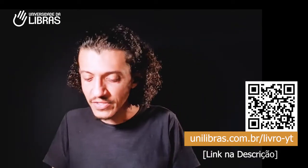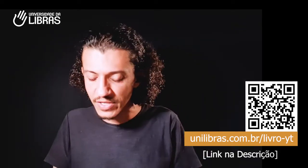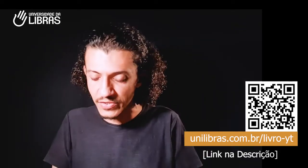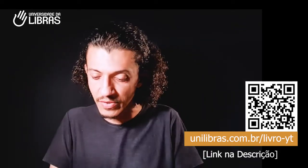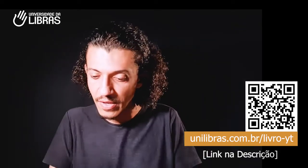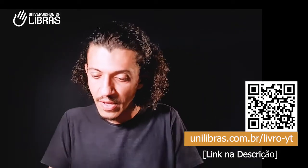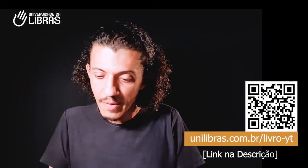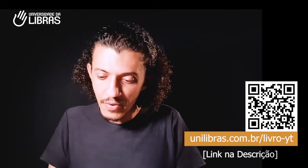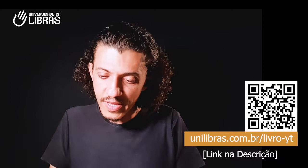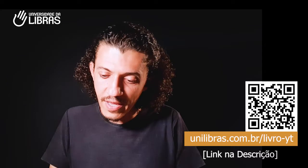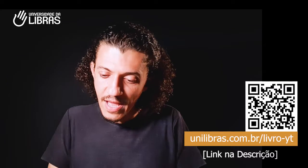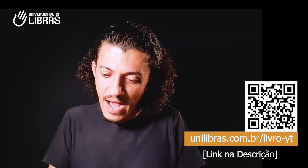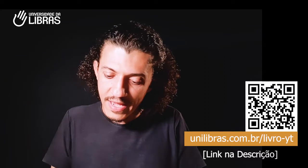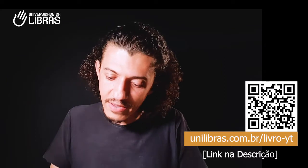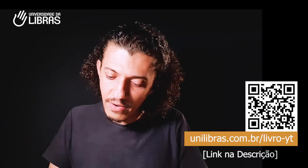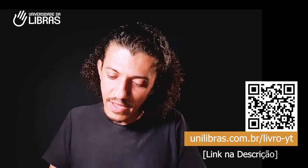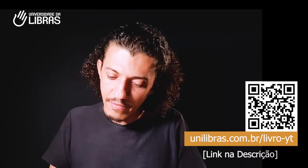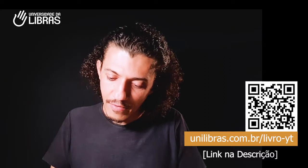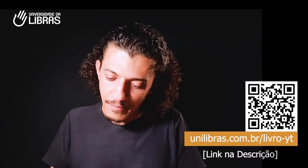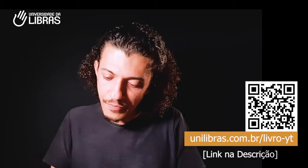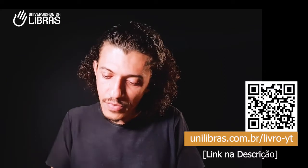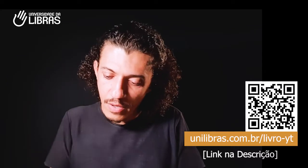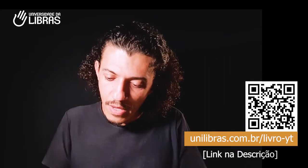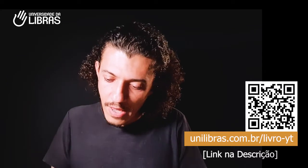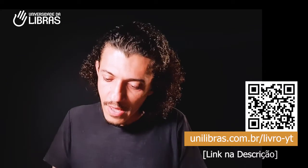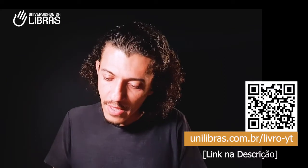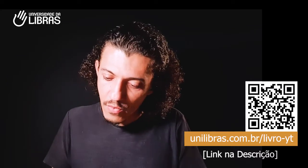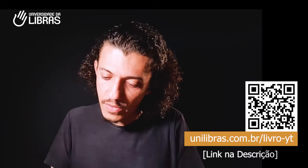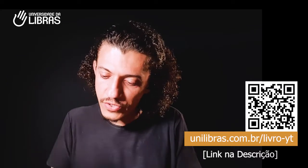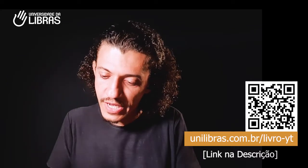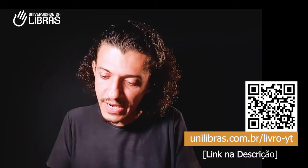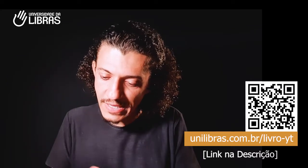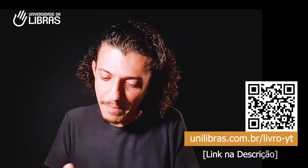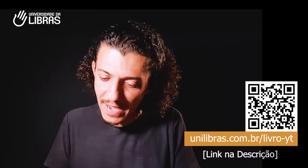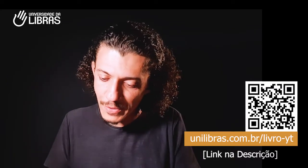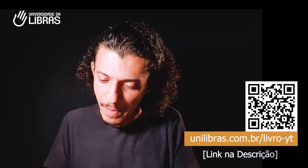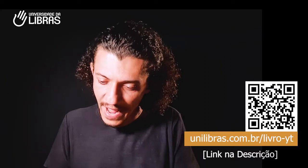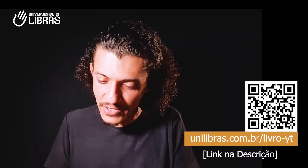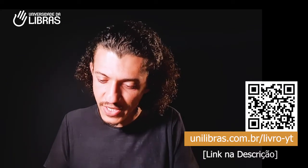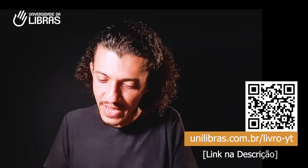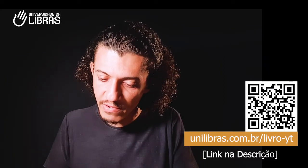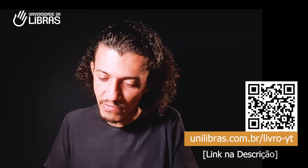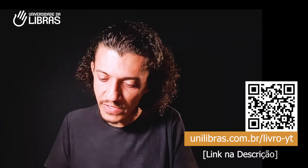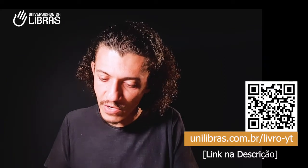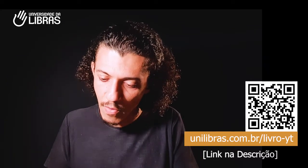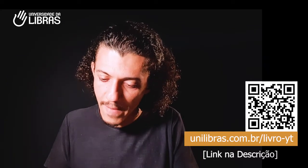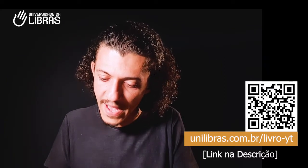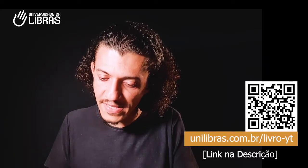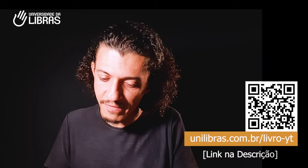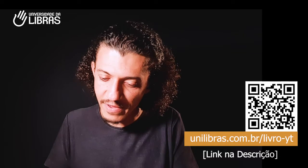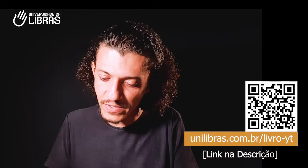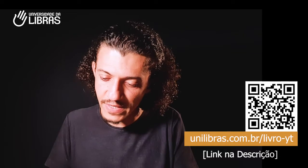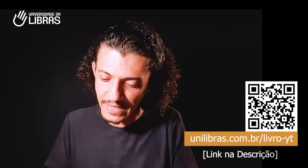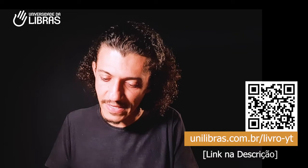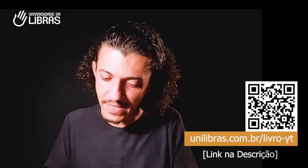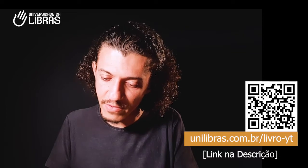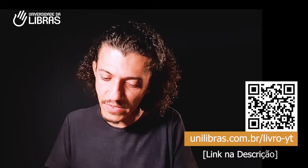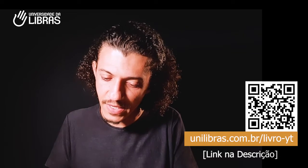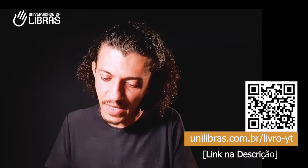preciso Porque aqui no livro quando chega Nessa parte prática né que você começa a ver os sinais escritos